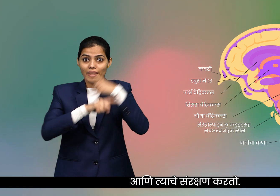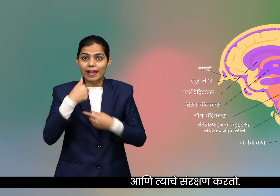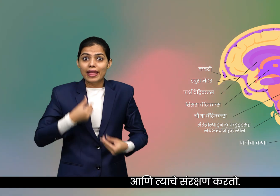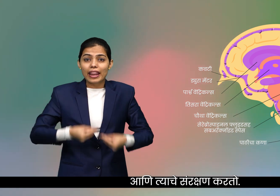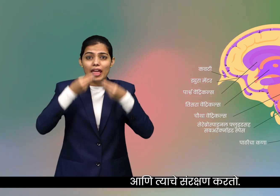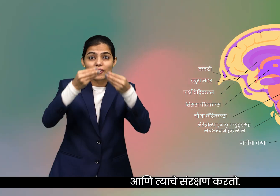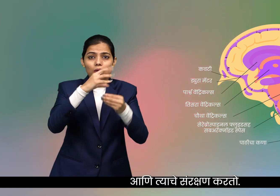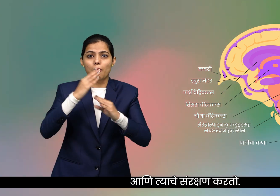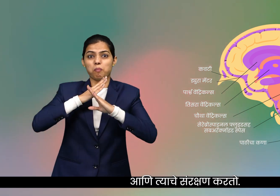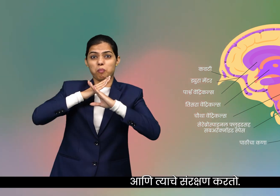संरक्षण करतो.